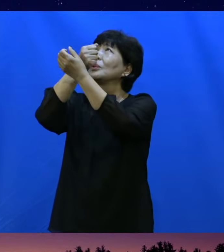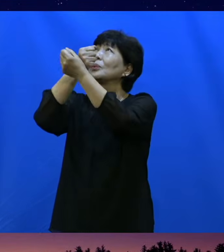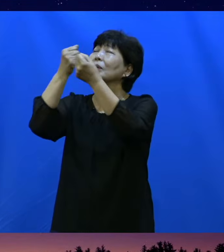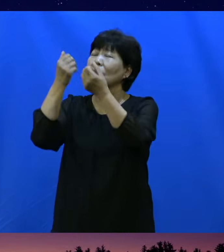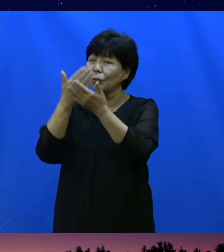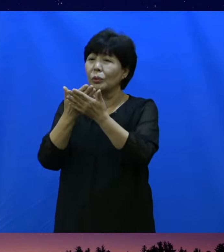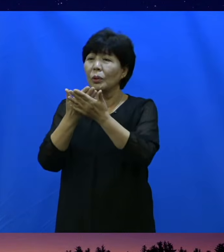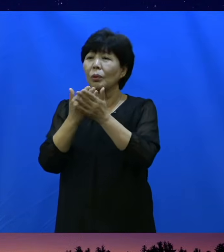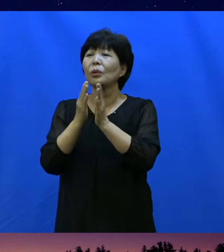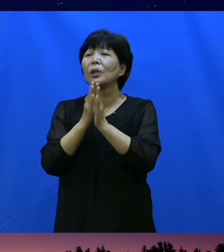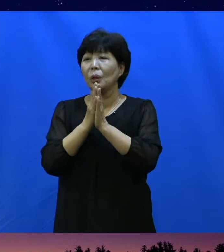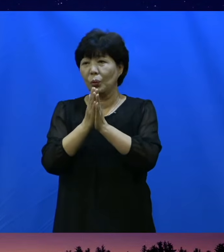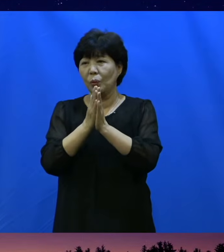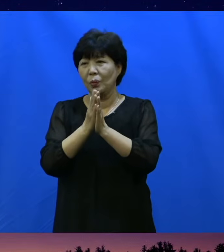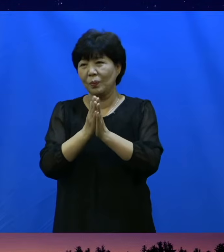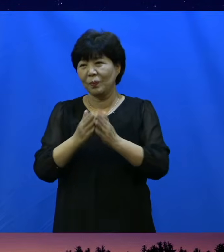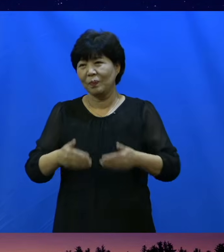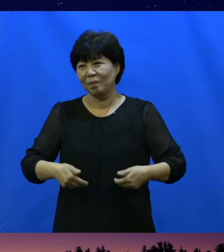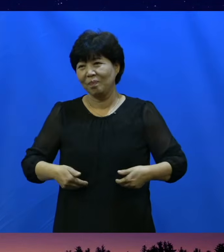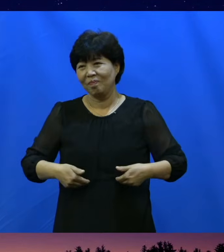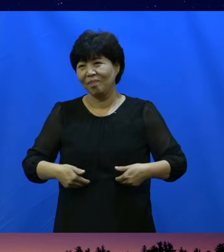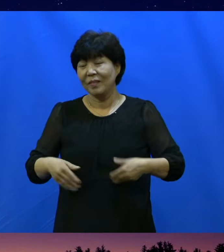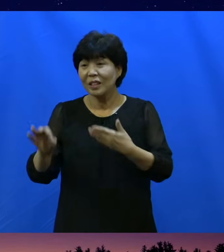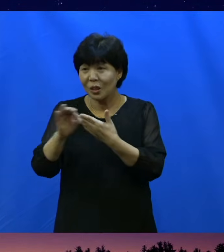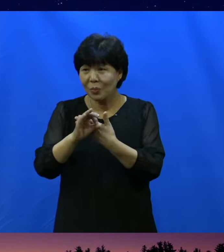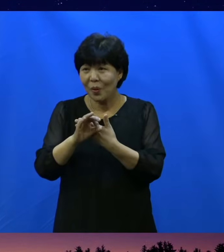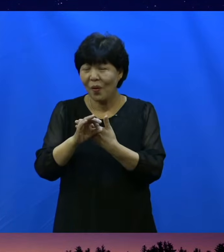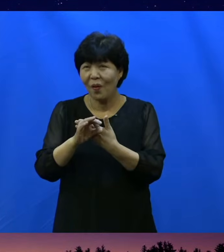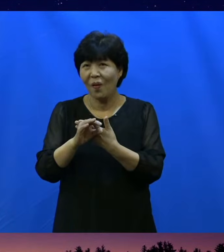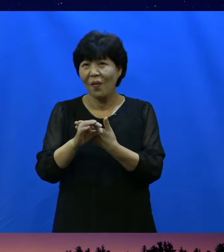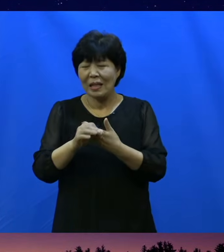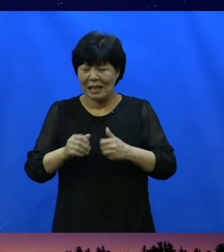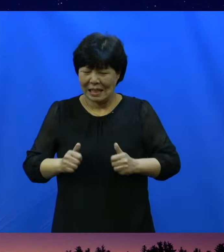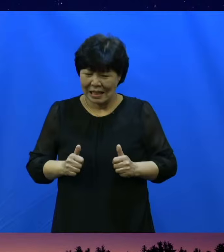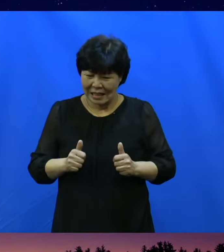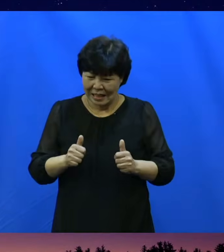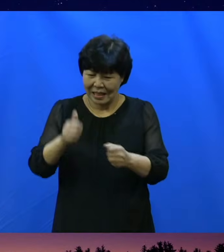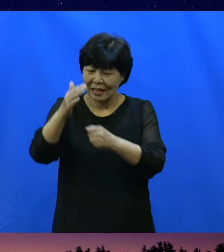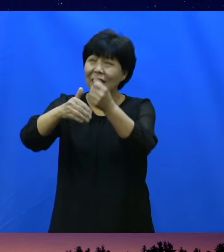주십시오. 그런 미쁘시고 의로사 우리 죄를 사하시며